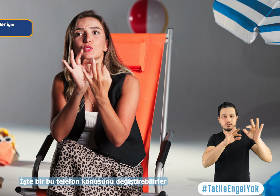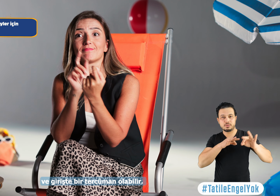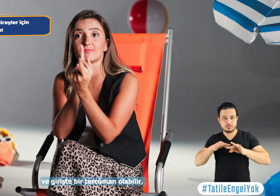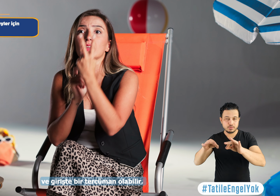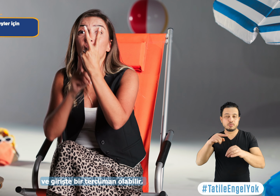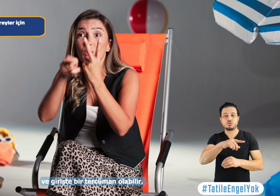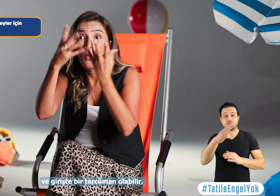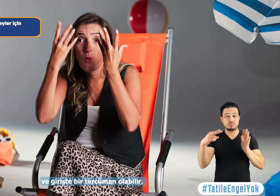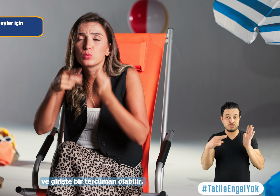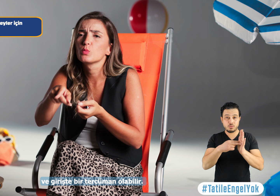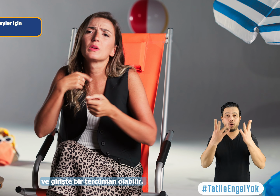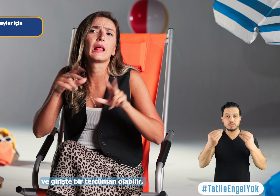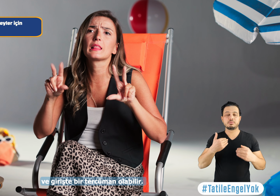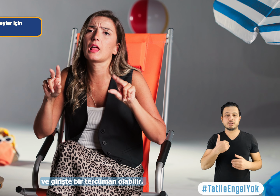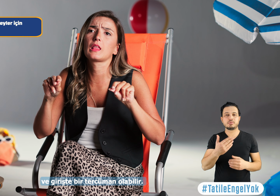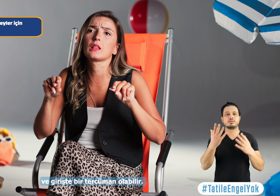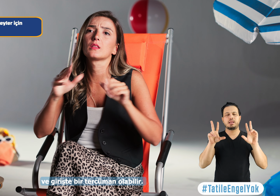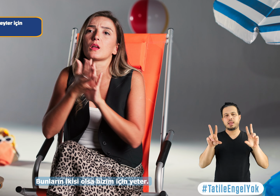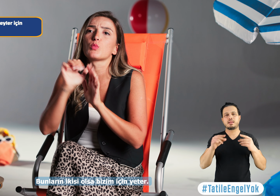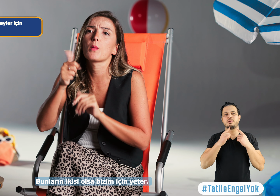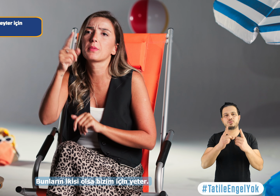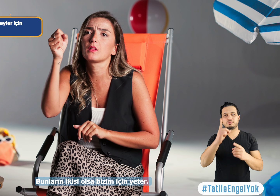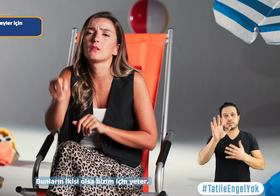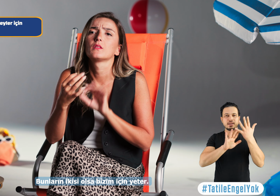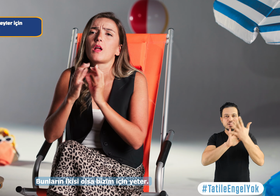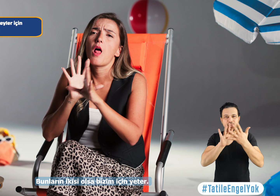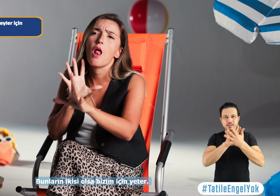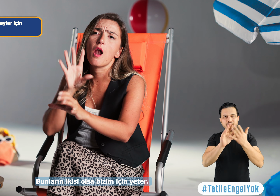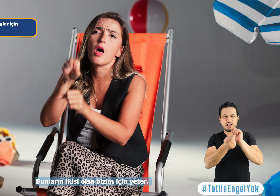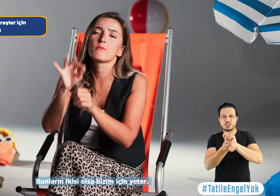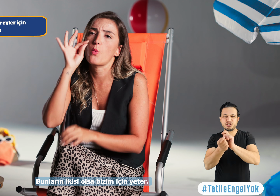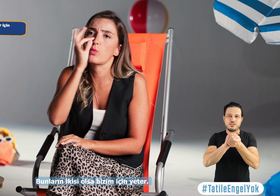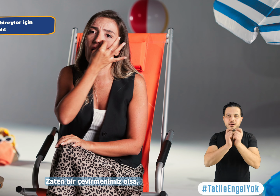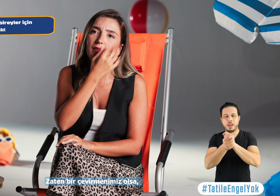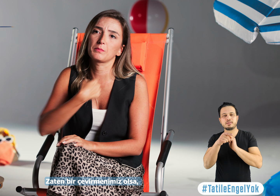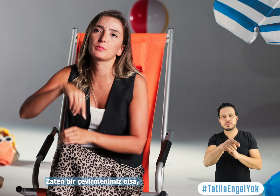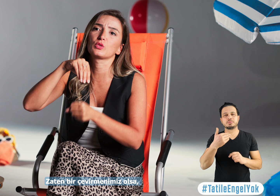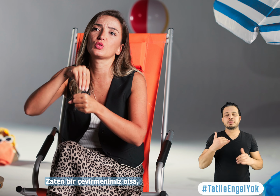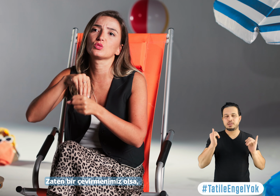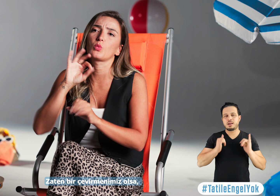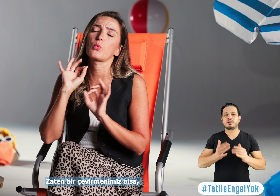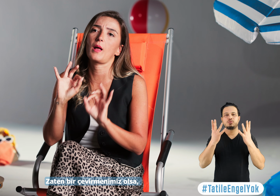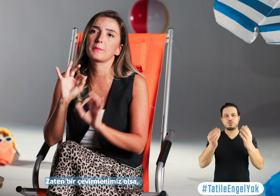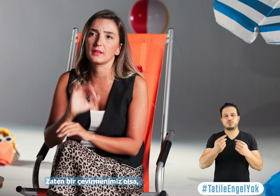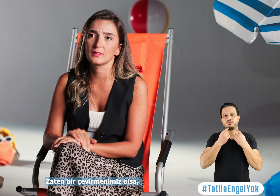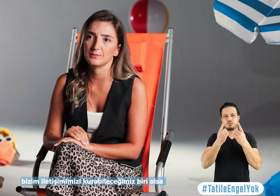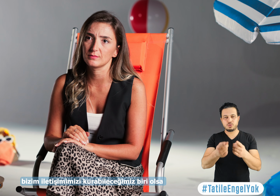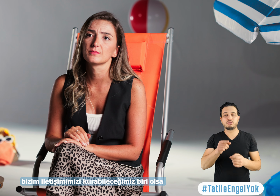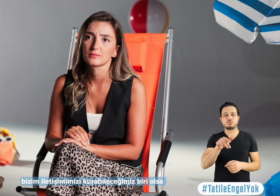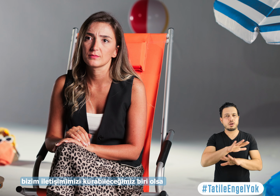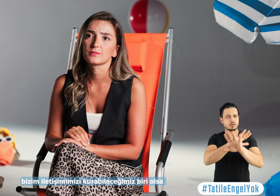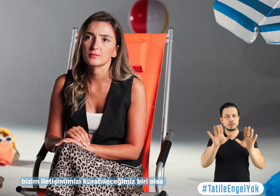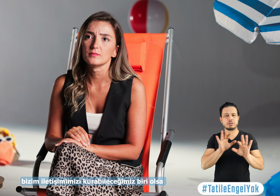değiştirebilir ve girişte bir tercüman olabilir. Bunların ikisi olsa bizim için yeter. Zaten bir çevirmenimiz olsa,